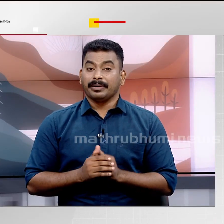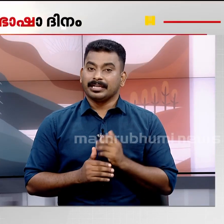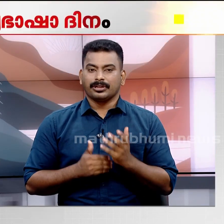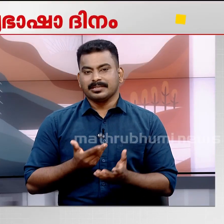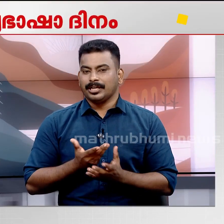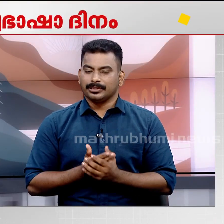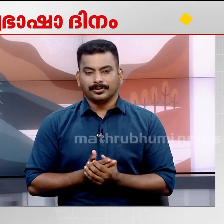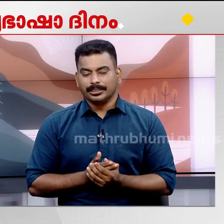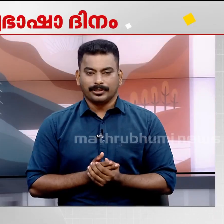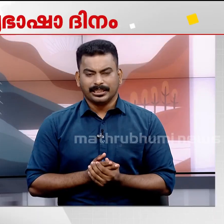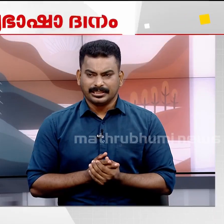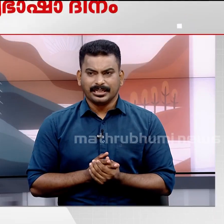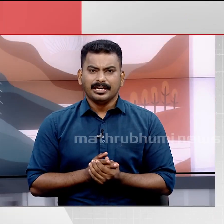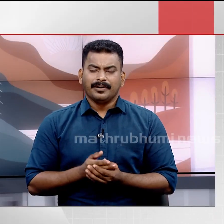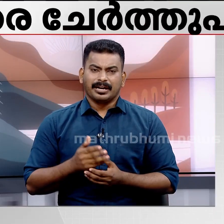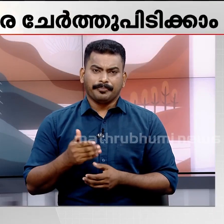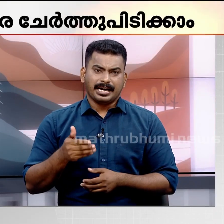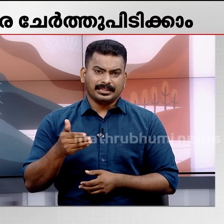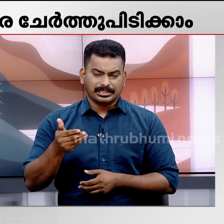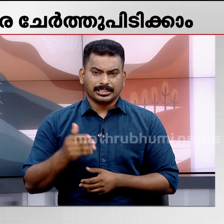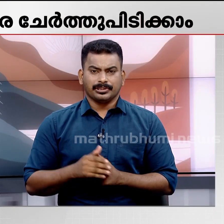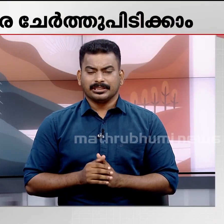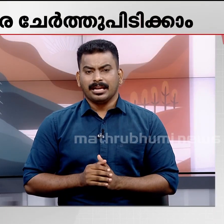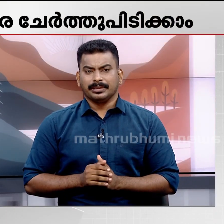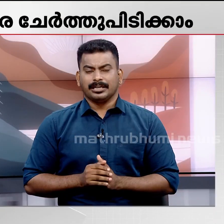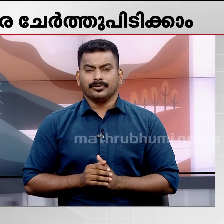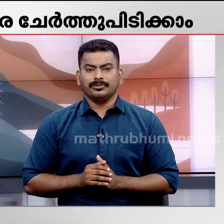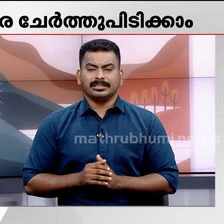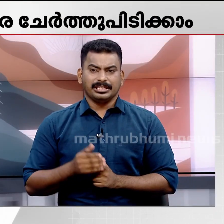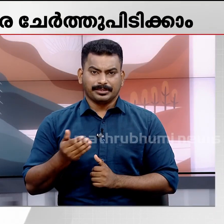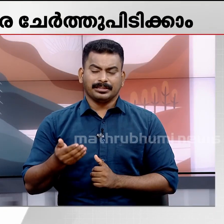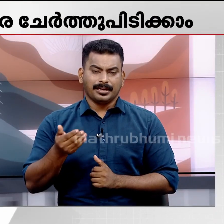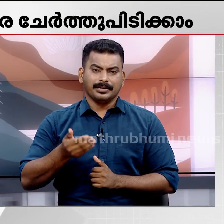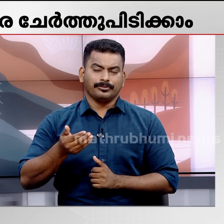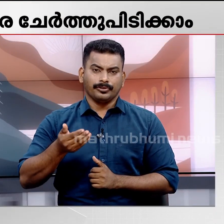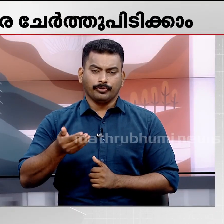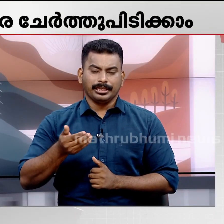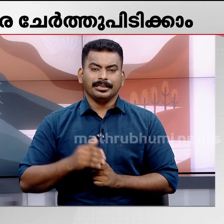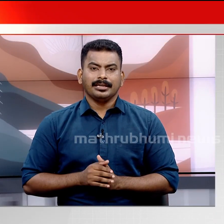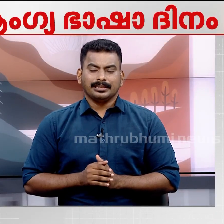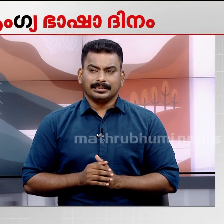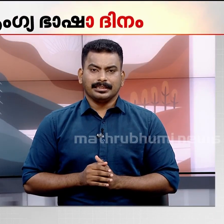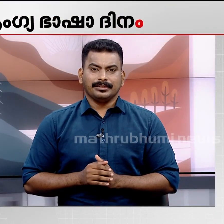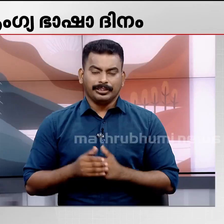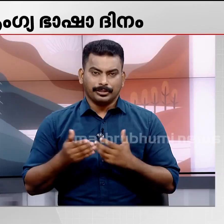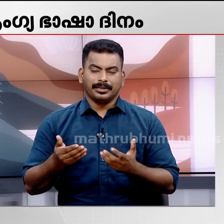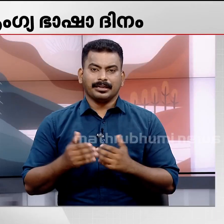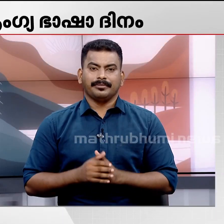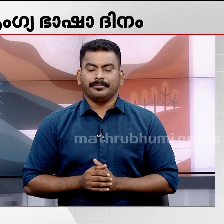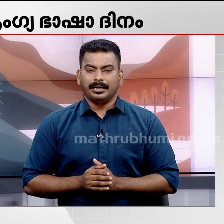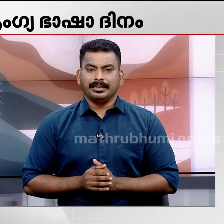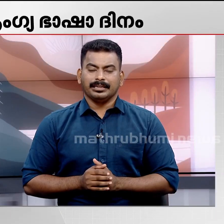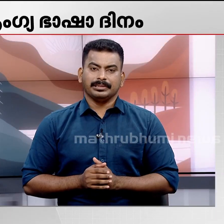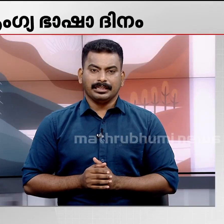മനസ്സിലാക്കാൻ പറ്റാത്തൊരവസ്ഥയായിരുന്നു അദ്ദേഹത്തിനുണ്ടായത്. അദ്ദേഹത്തിൻ്റെ വളരെ പ്രായത്തിന് ശേഷം, ഏകദേശം 42-ന് ശേഷം ഒരു കുട്ടി, അദ്ദേഹത്തിന് വീണ്ടും